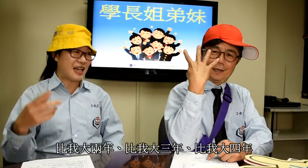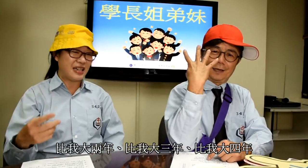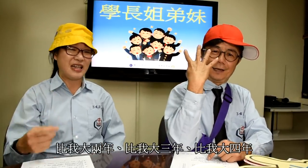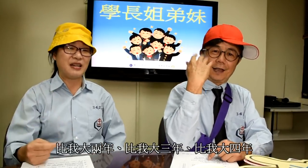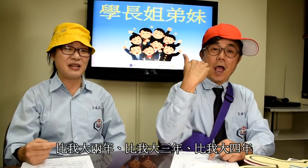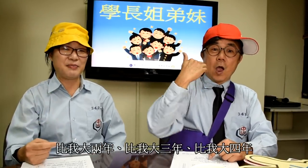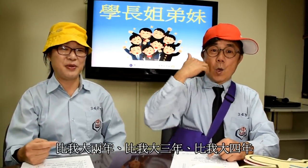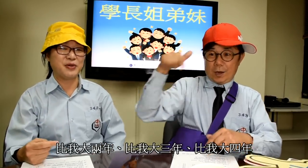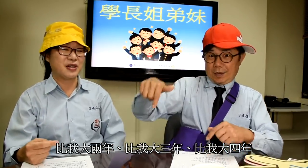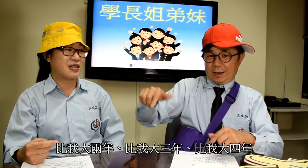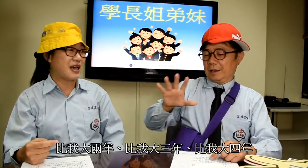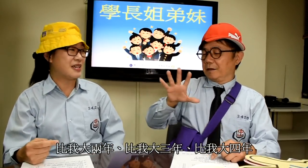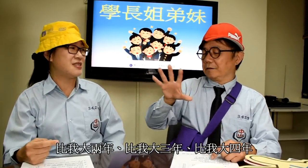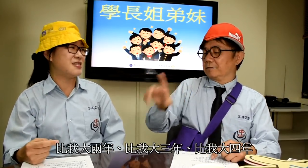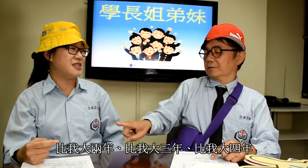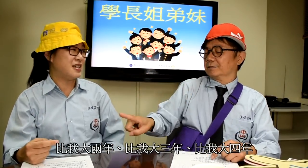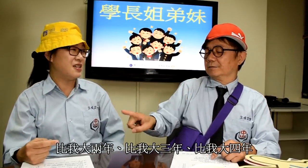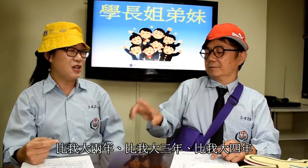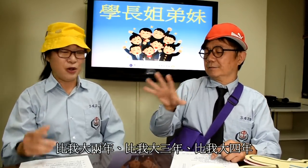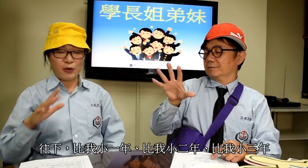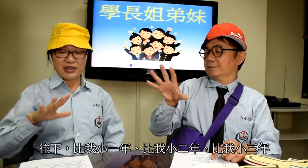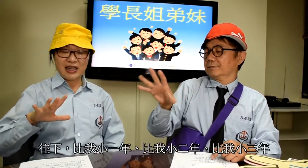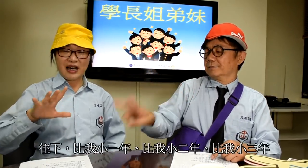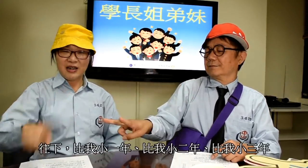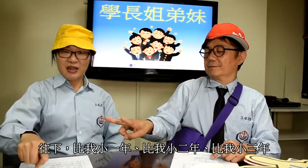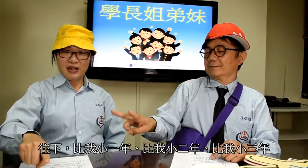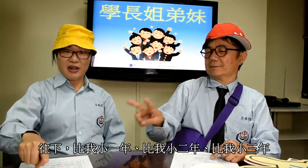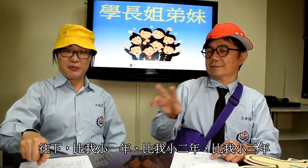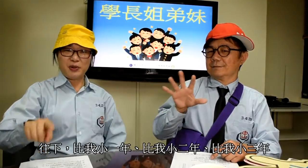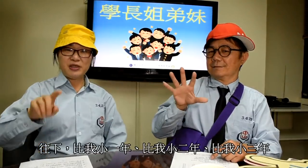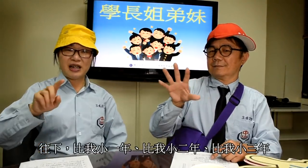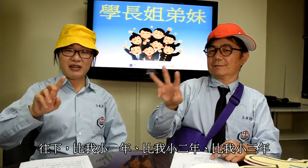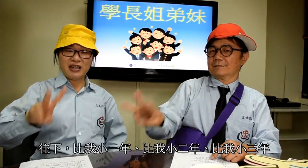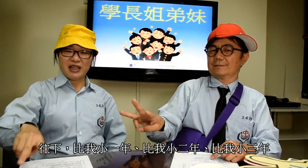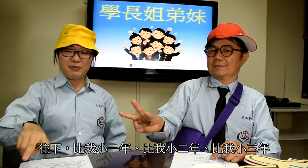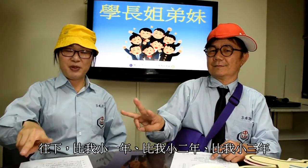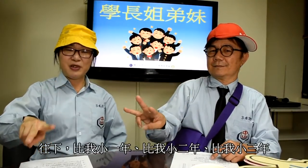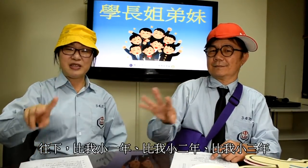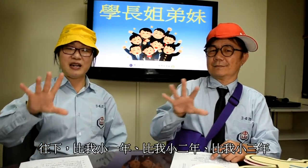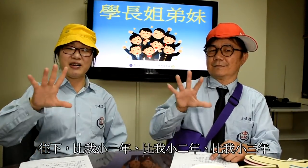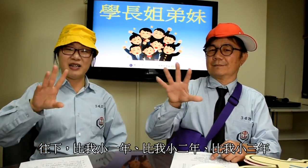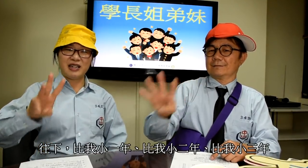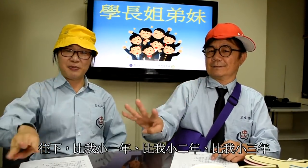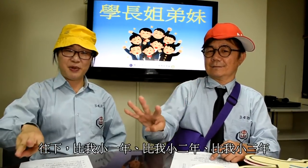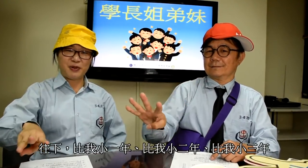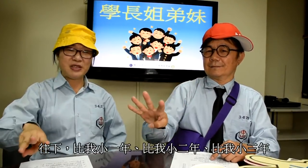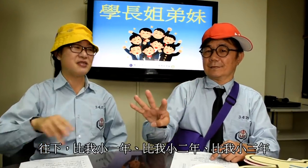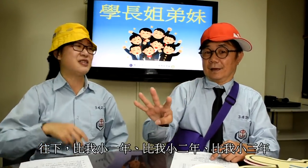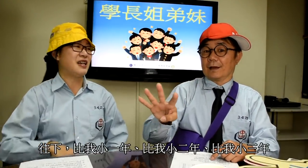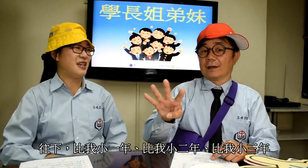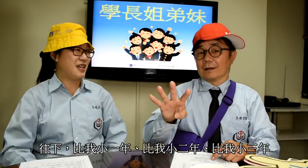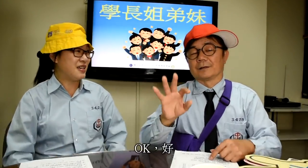年，比我大四年，往下、哦、比我小一年，比我小二年，比我小三年，